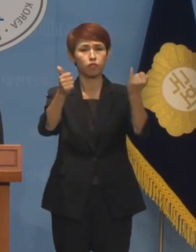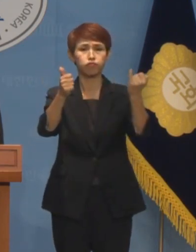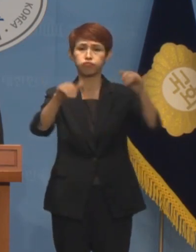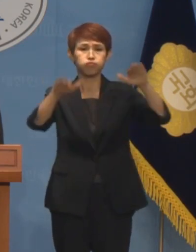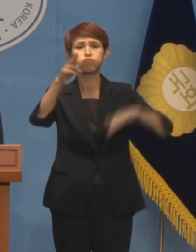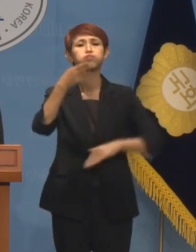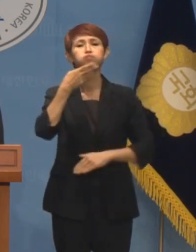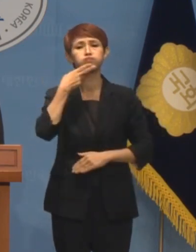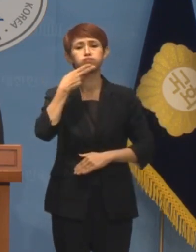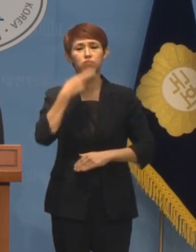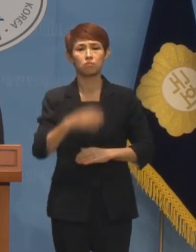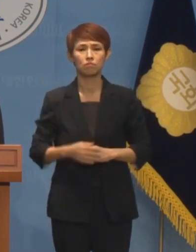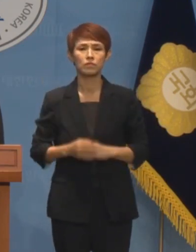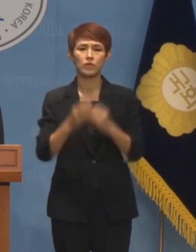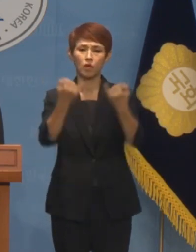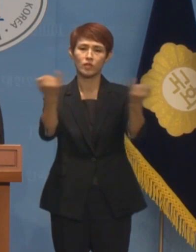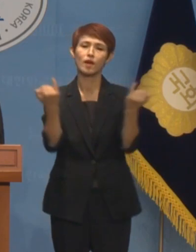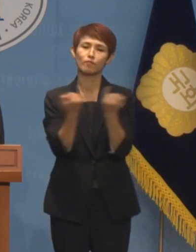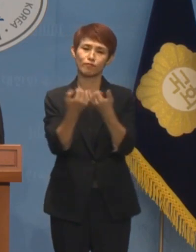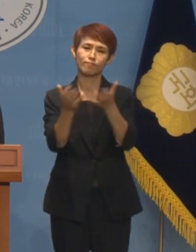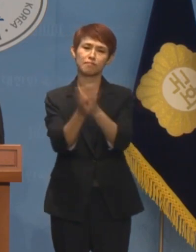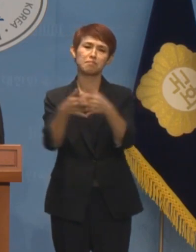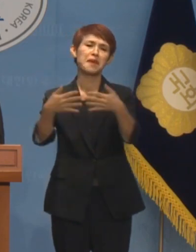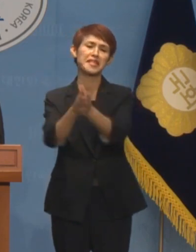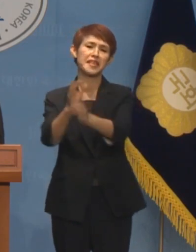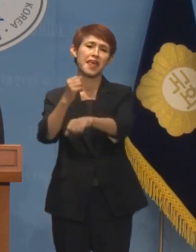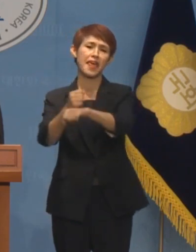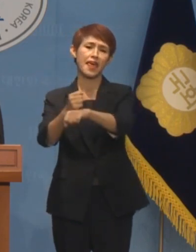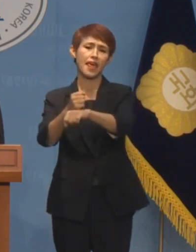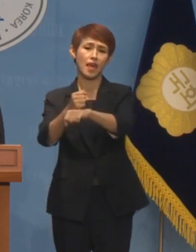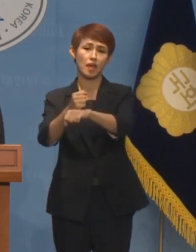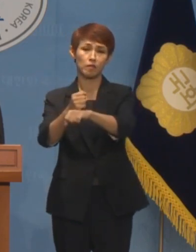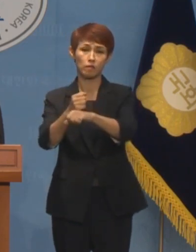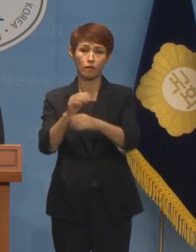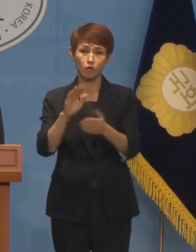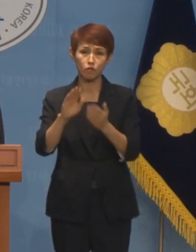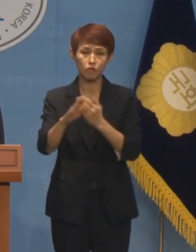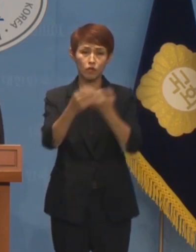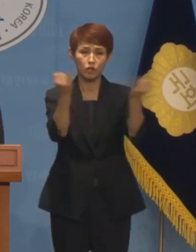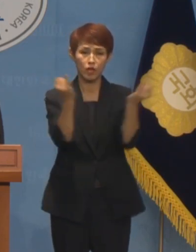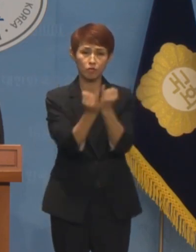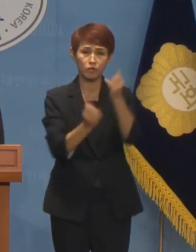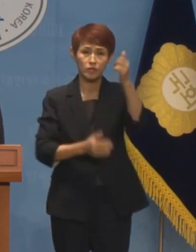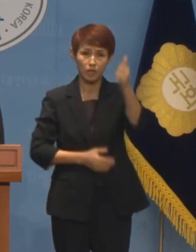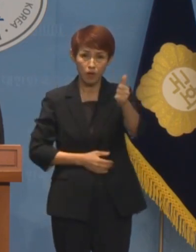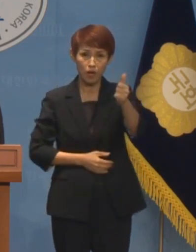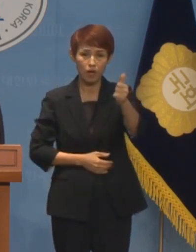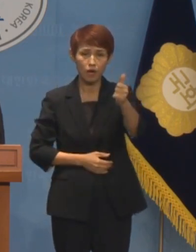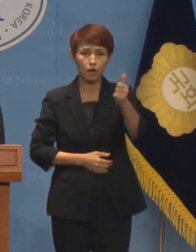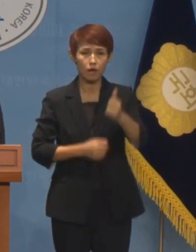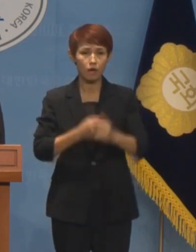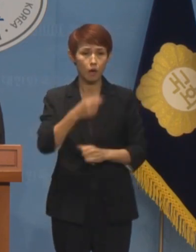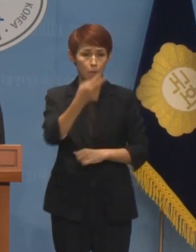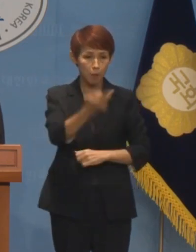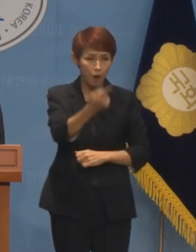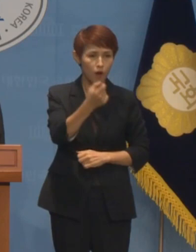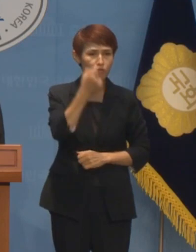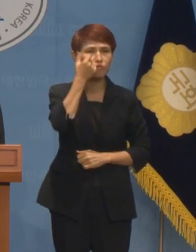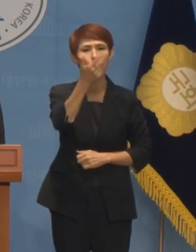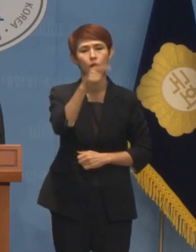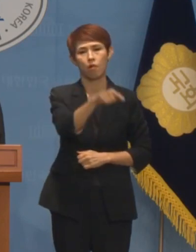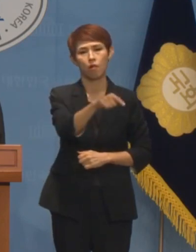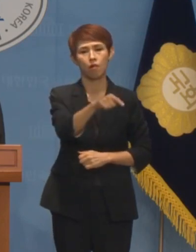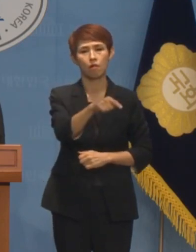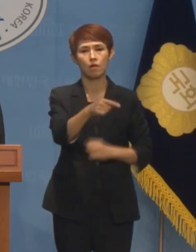성차별은 없다며 여가부 폐지를 공약한 후 여성가족부 장관은 6개월째 공석이며